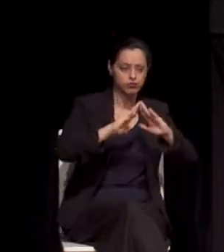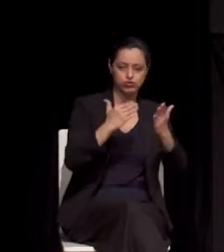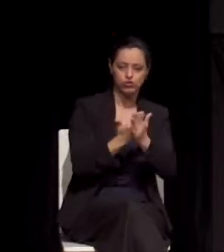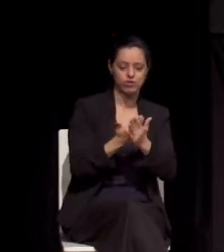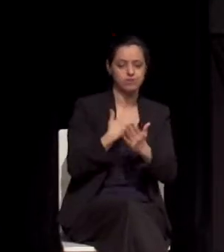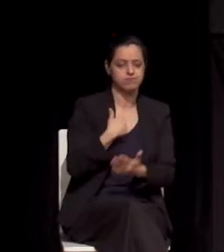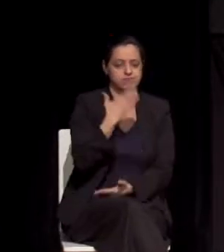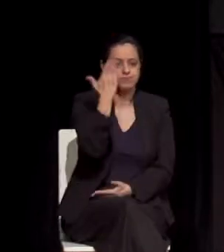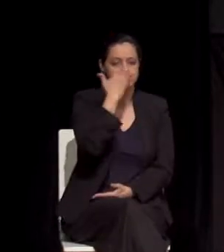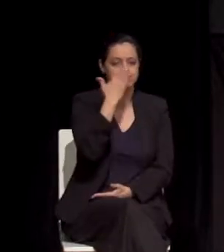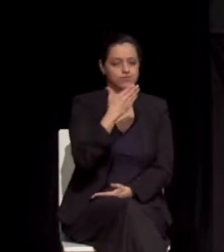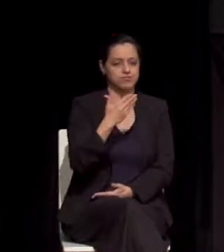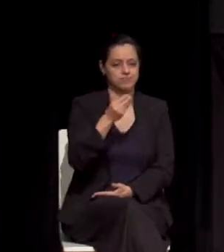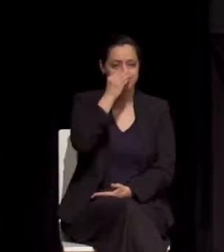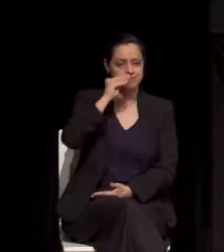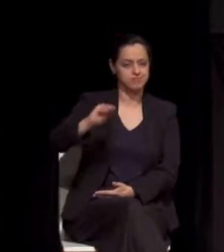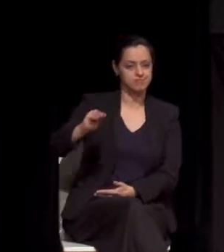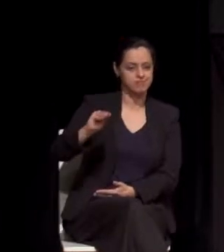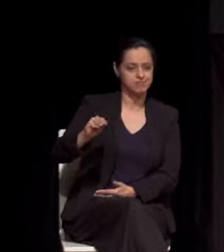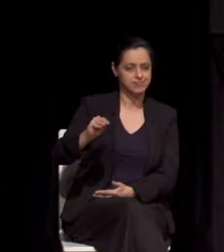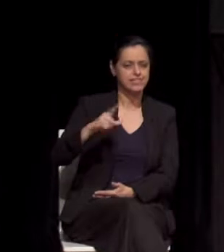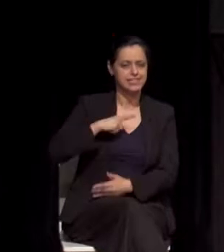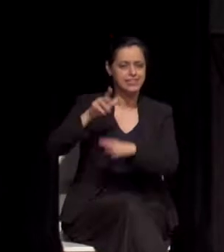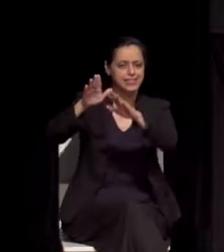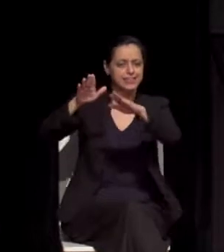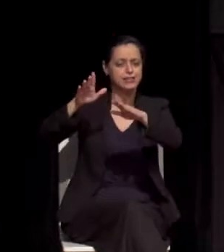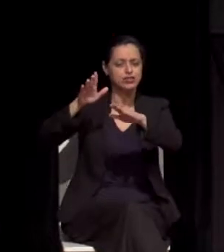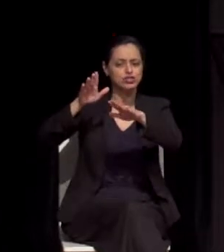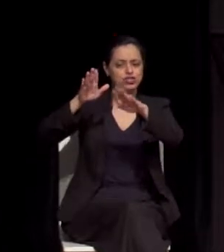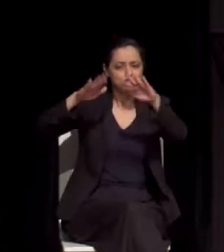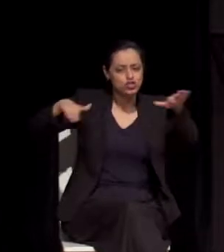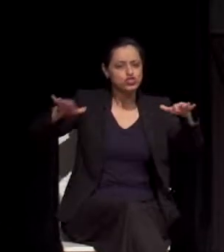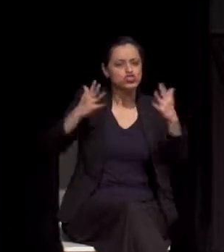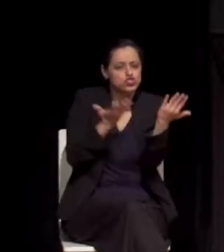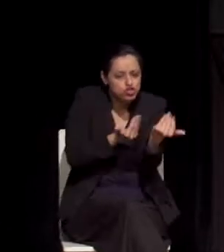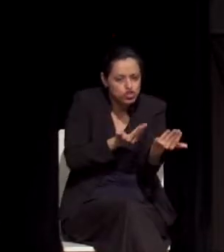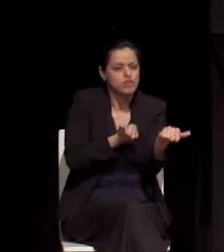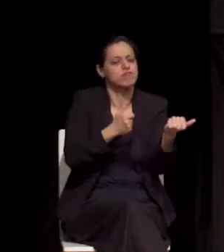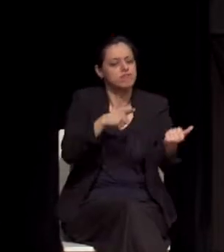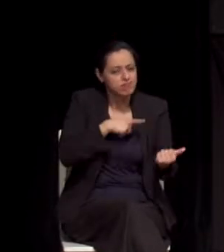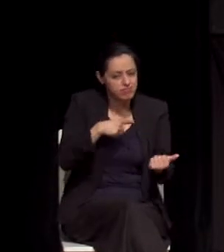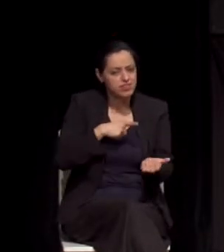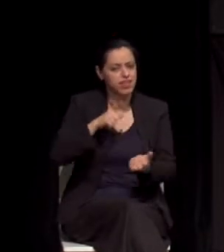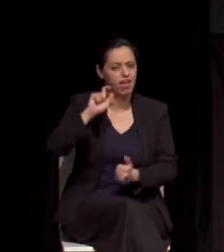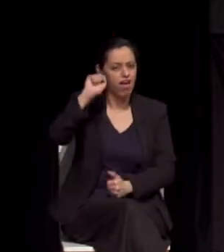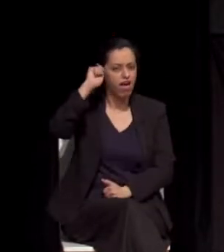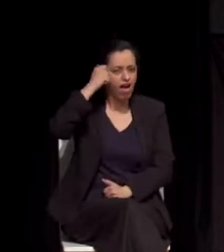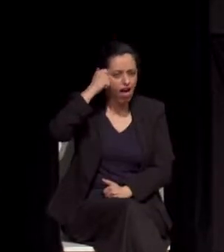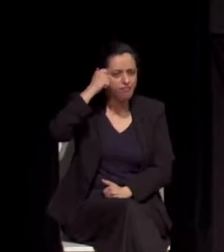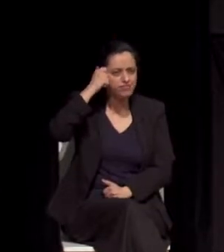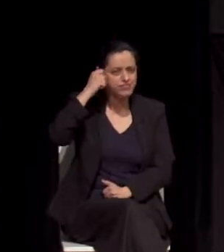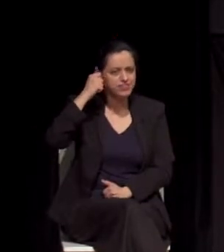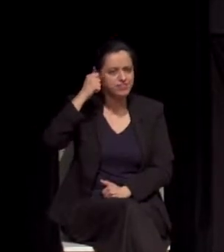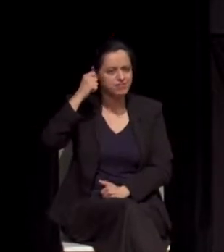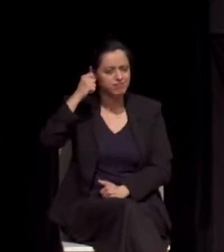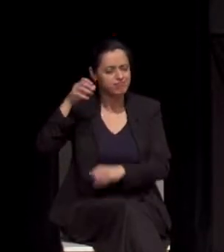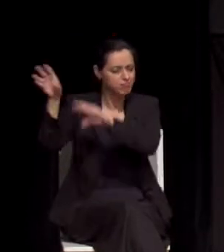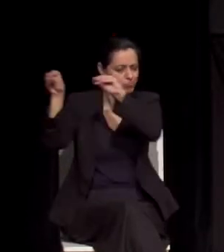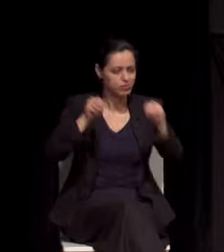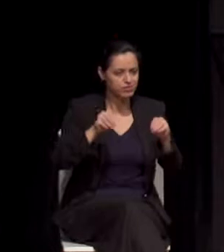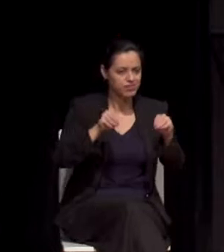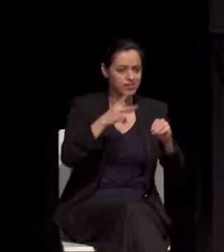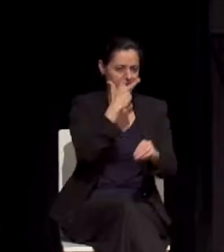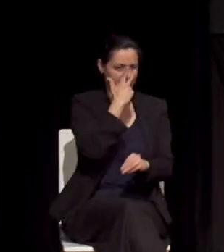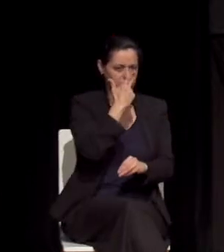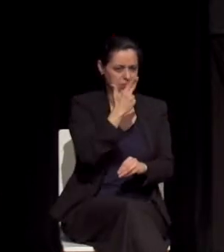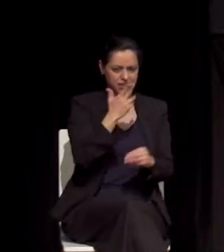vê? Há quanto tempo a Avenida Rio Branco está lotada de africanos e parece que o